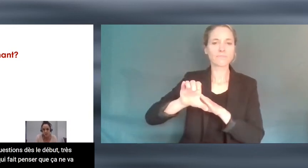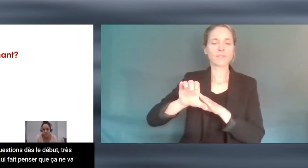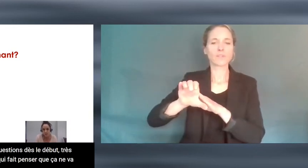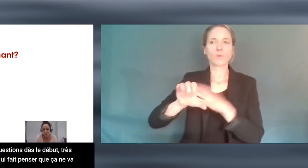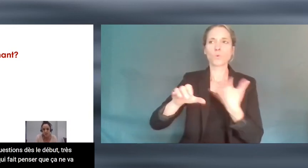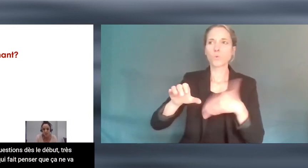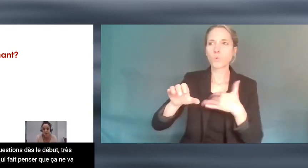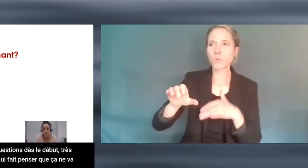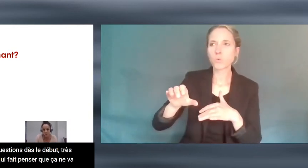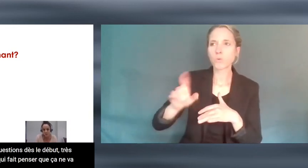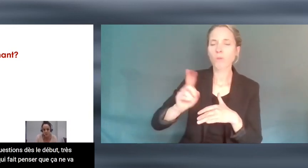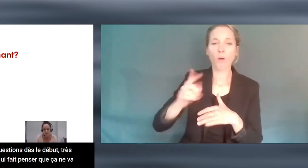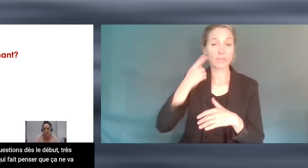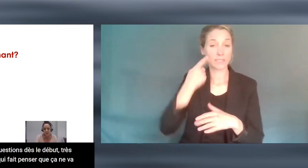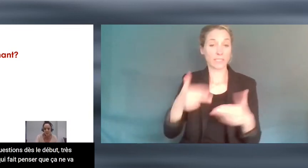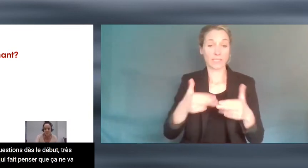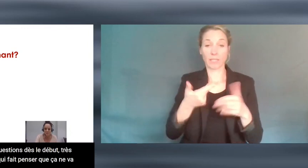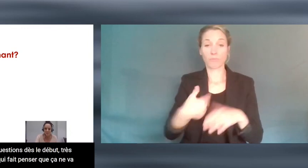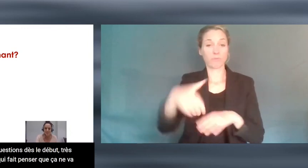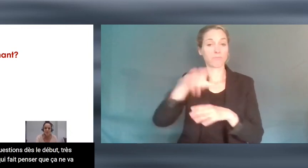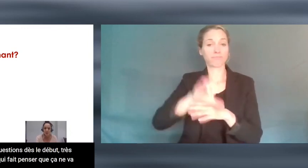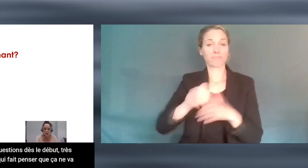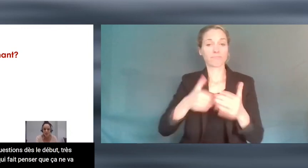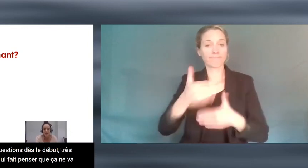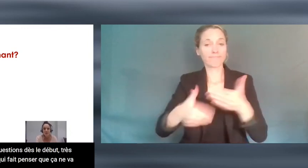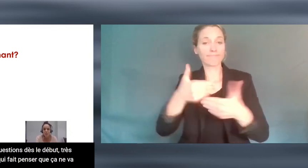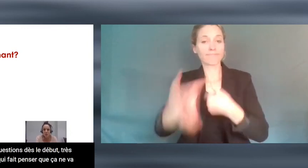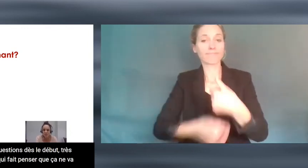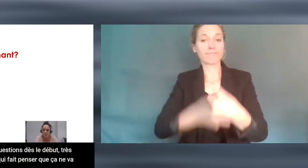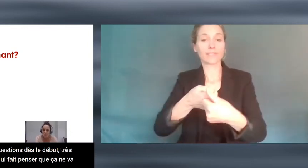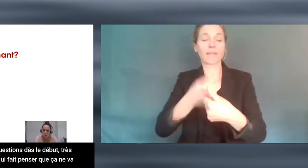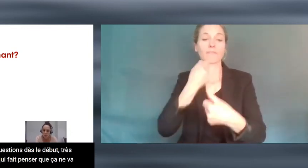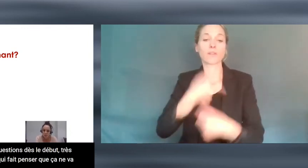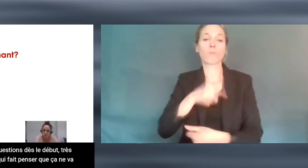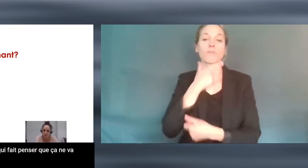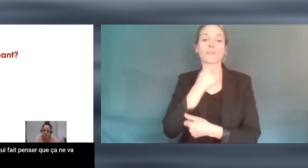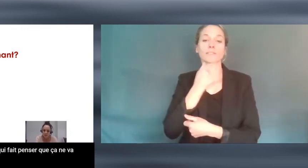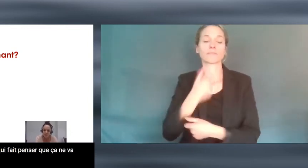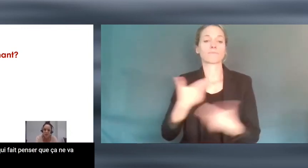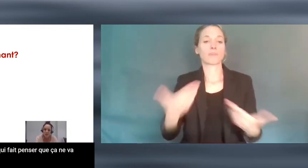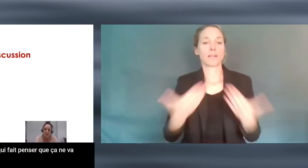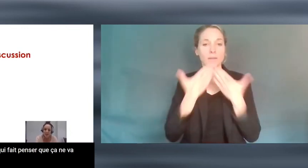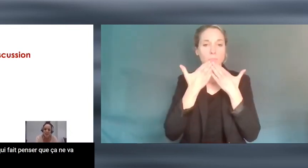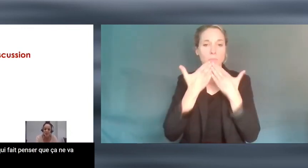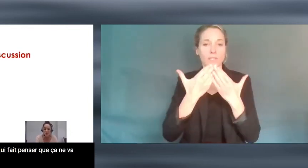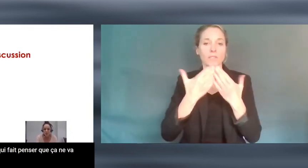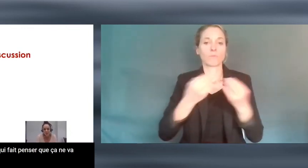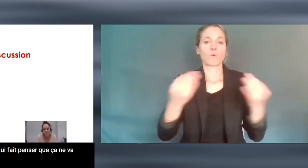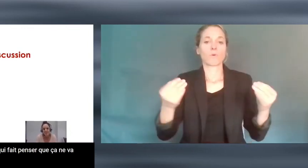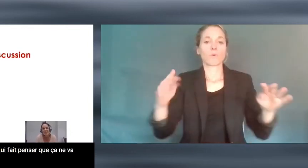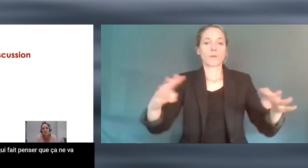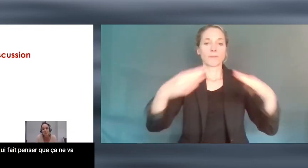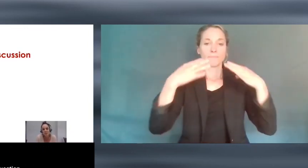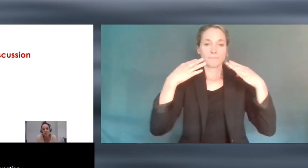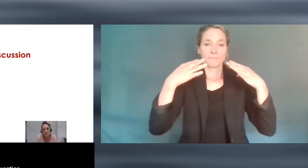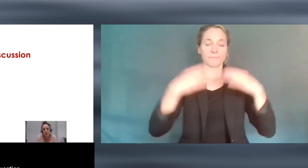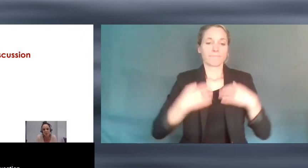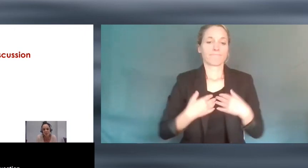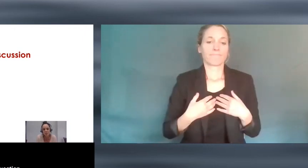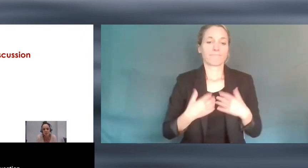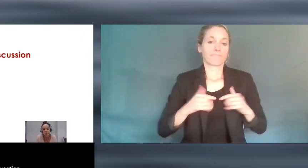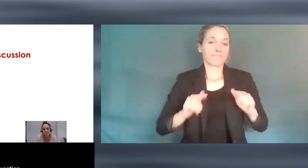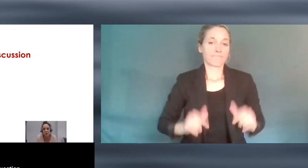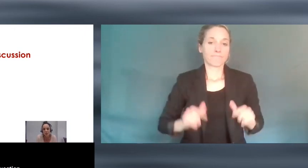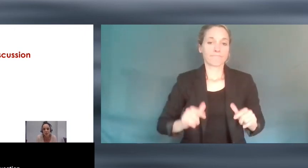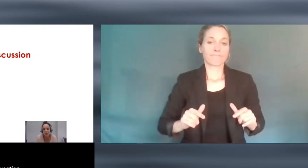être réalisé, bien au contraire. Voilà, je vous remercie beaucoup pour votre attention et je me tiens très très volontiers à votre